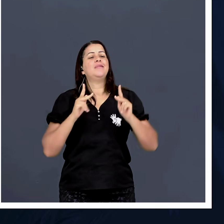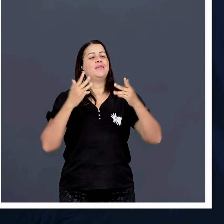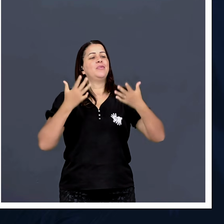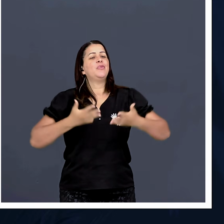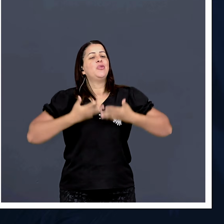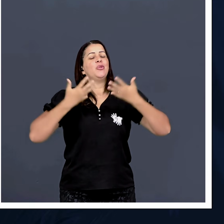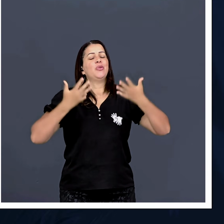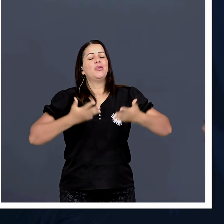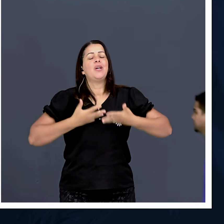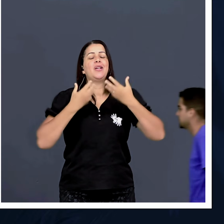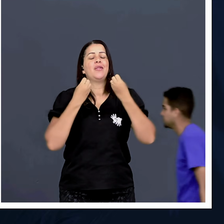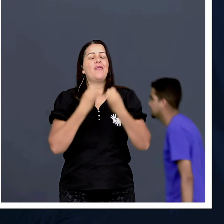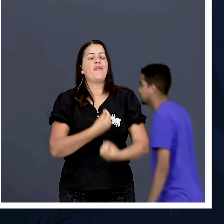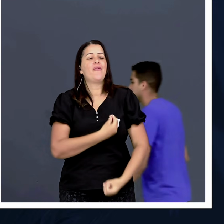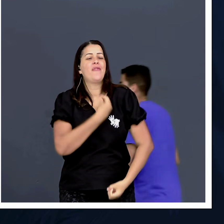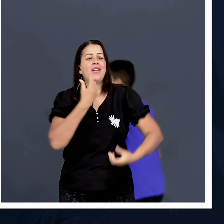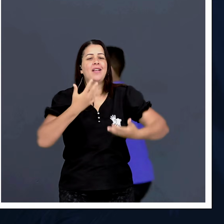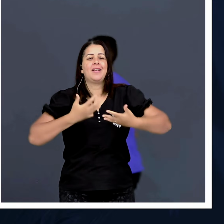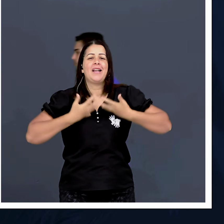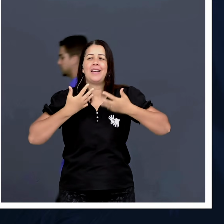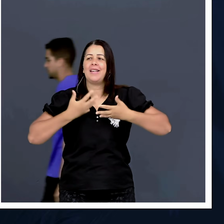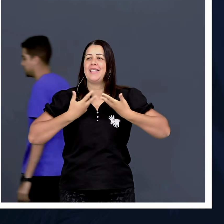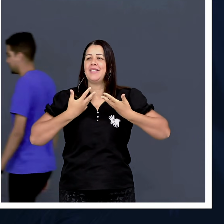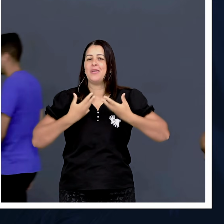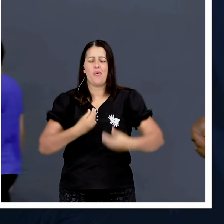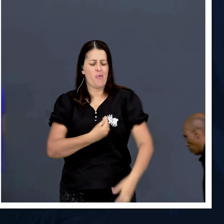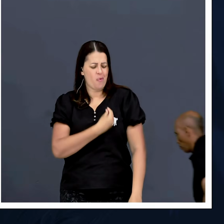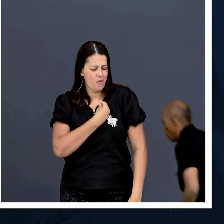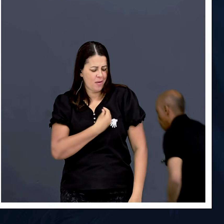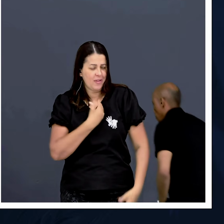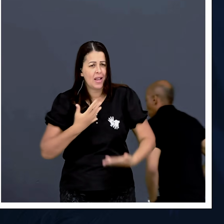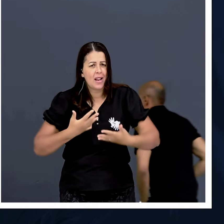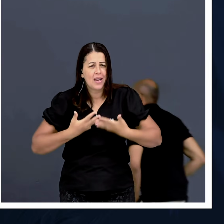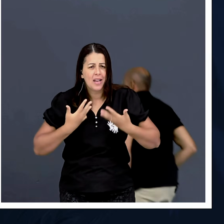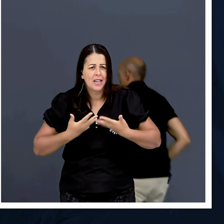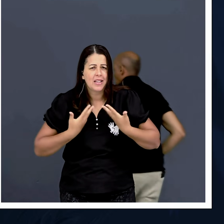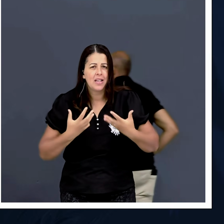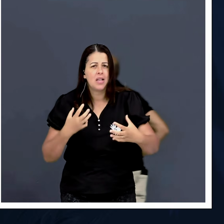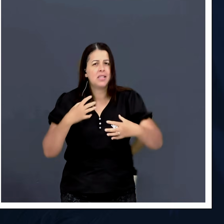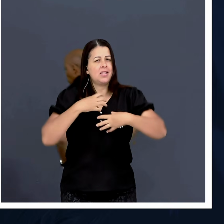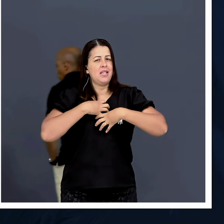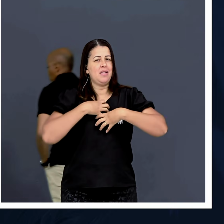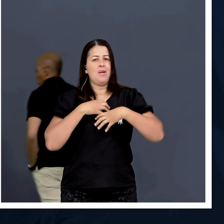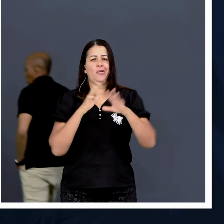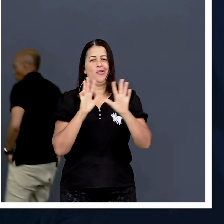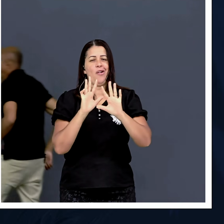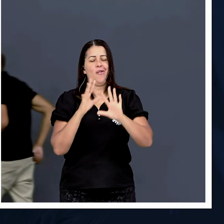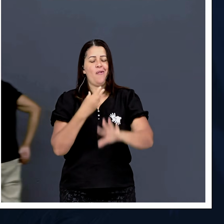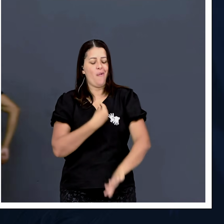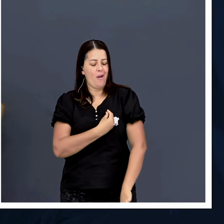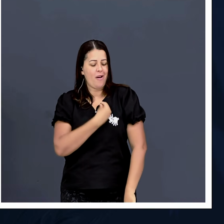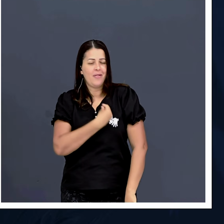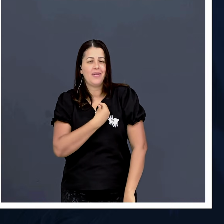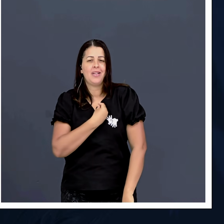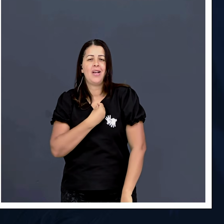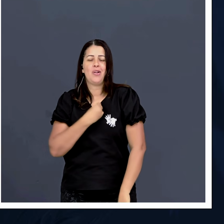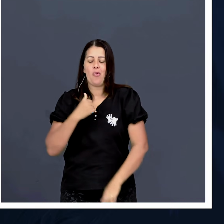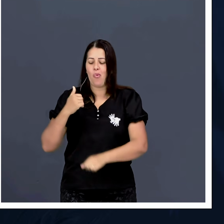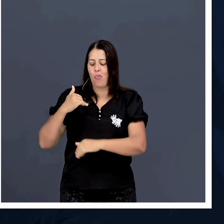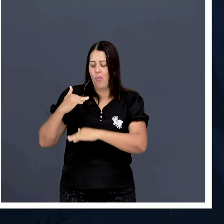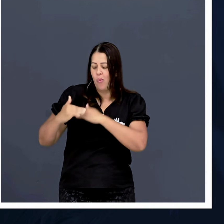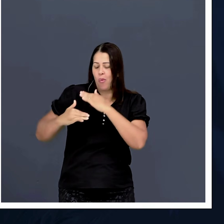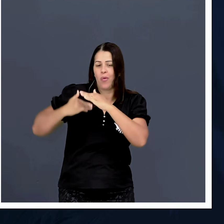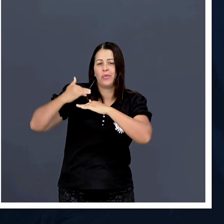viver e a desfrutar de uma vida de alegria. Uma vida de alegria não é uma vida de sentimento. É uma vida construída